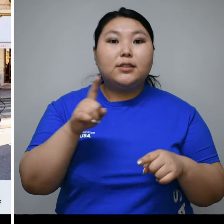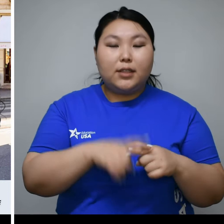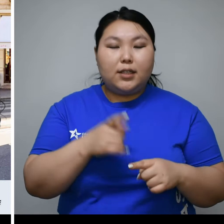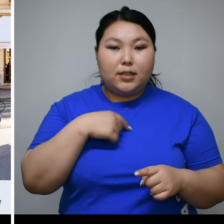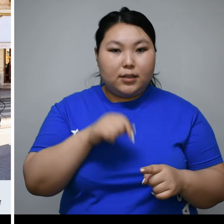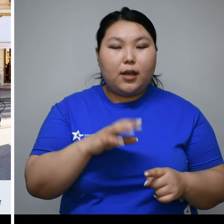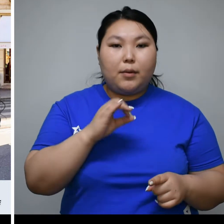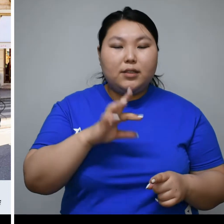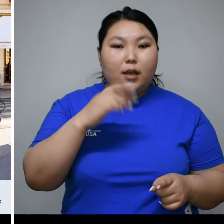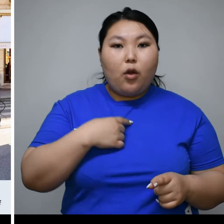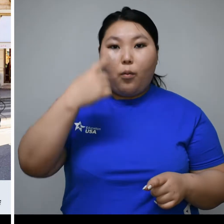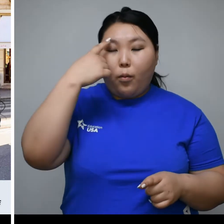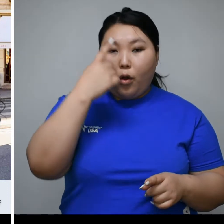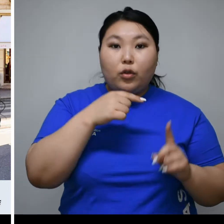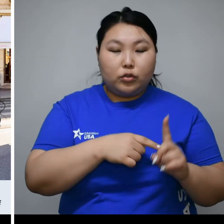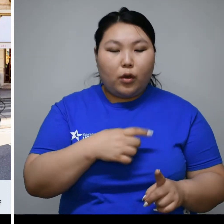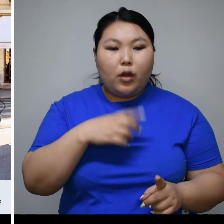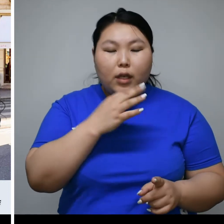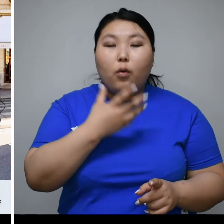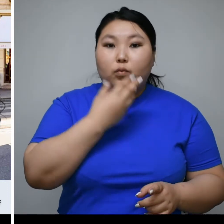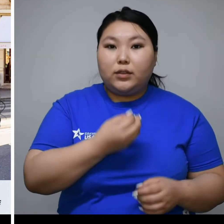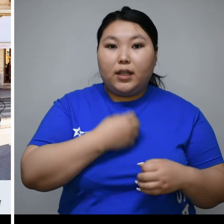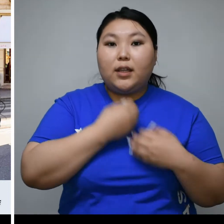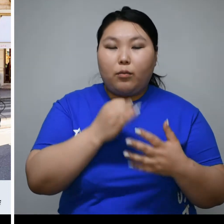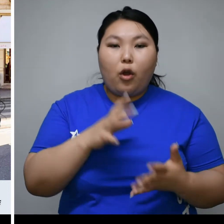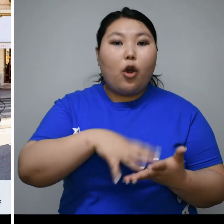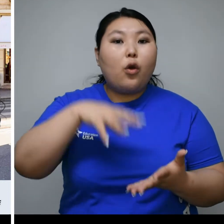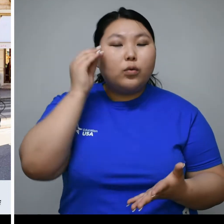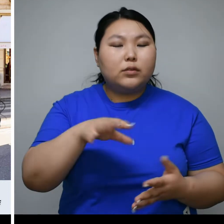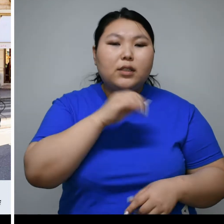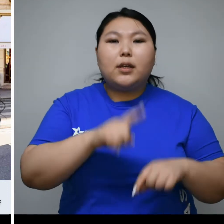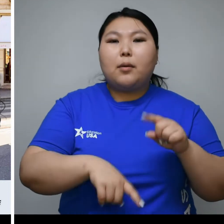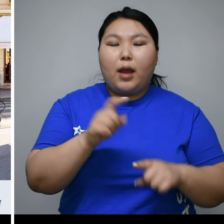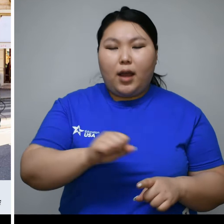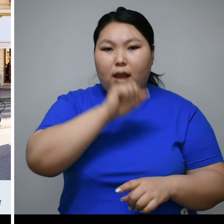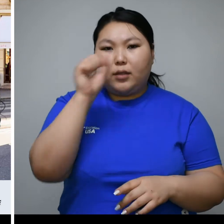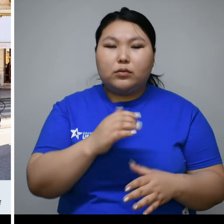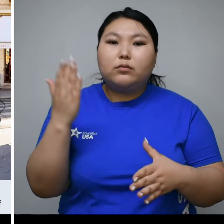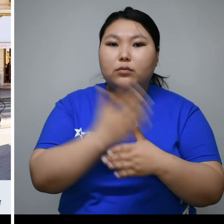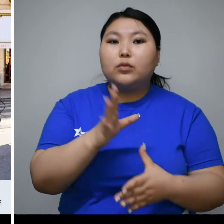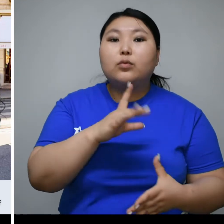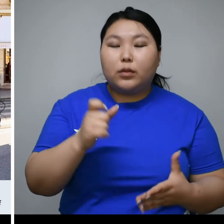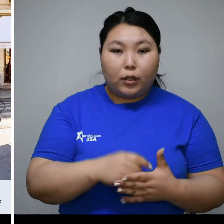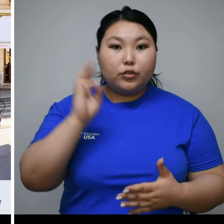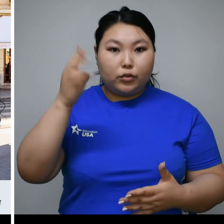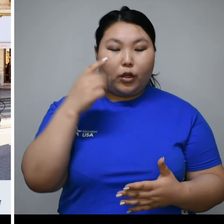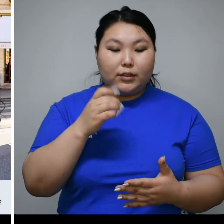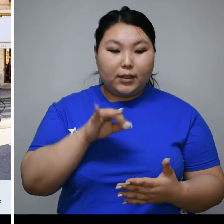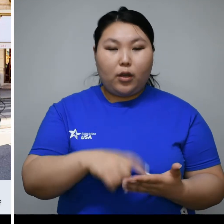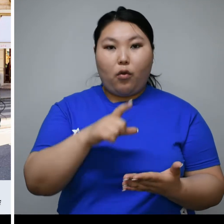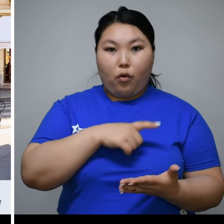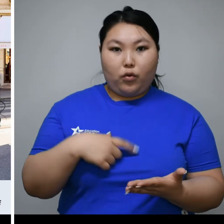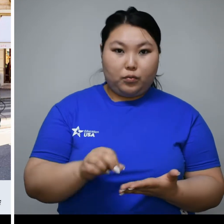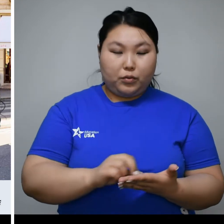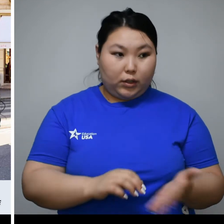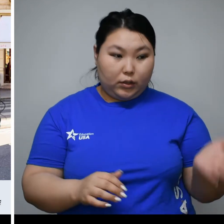дээрэс нь яг Монголд болохоор нийн угуу хэлэхэд те оюутнуудад ямар асуудал тулгардаг гэхээр за тодорхойлох цагтлаа